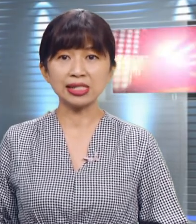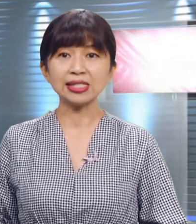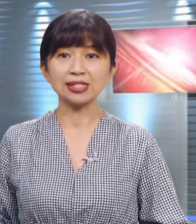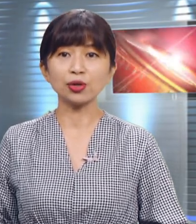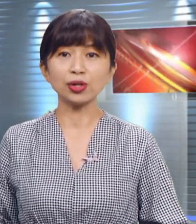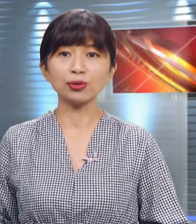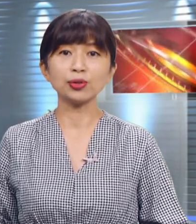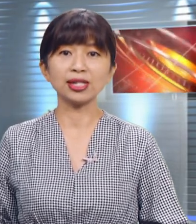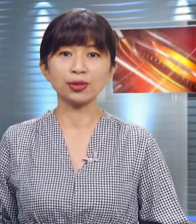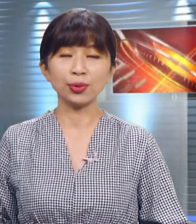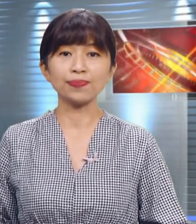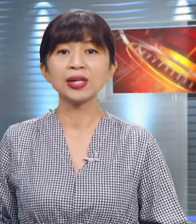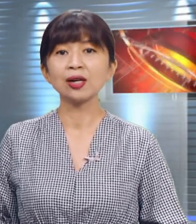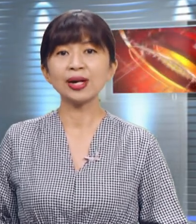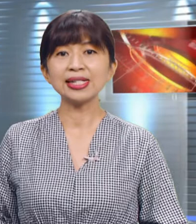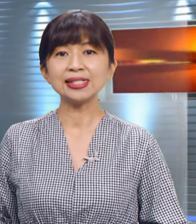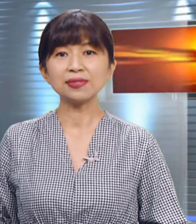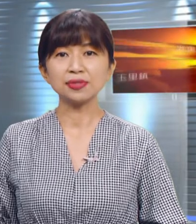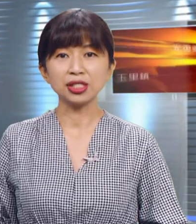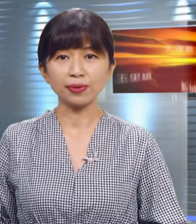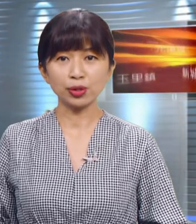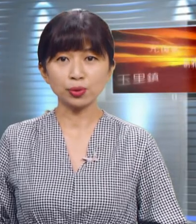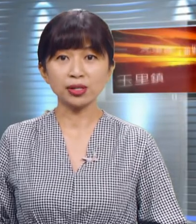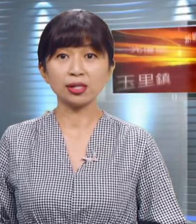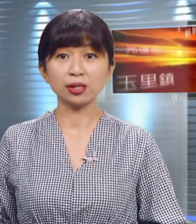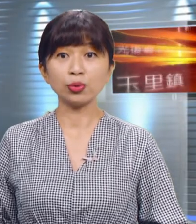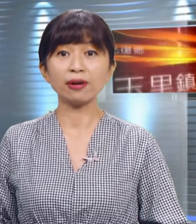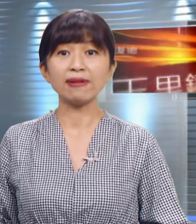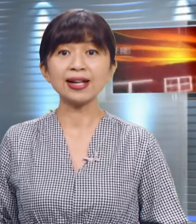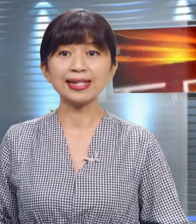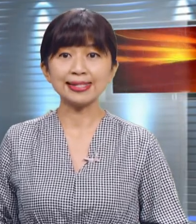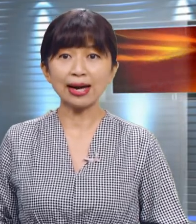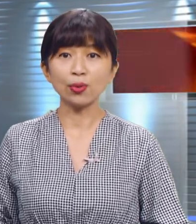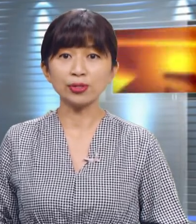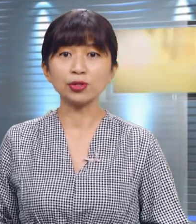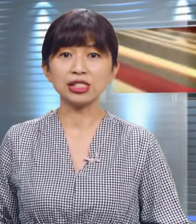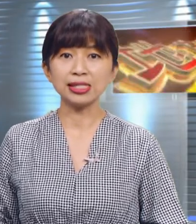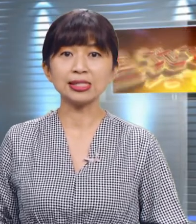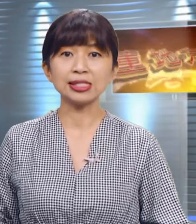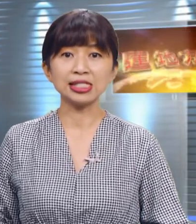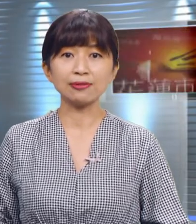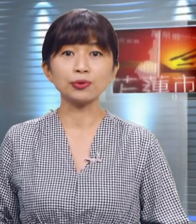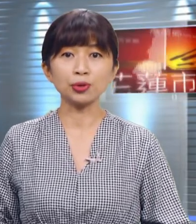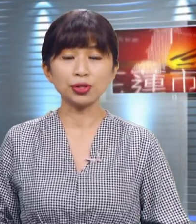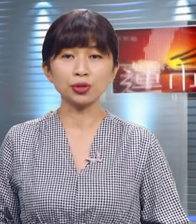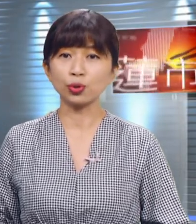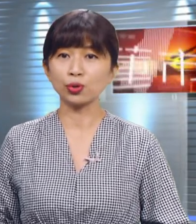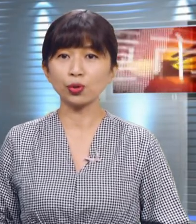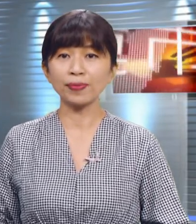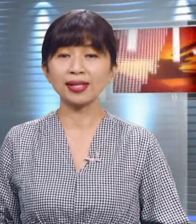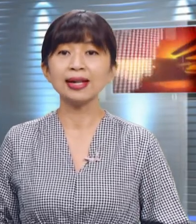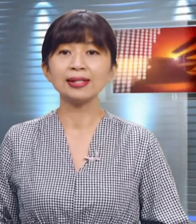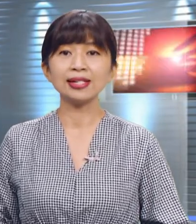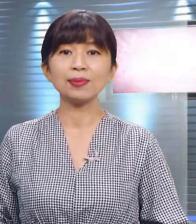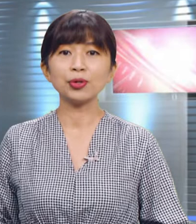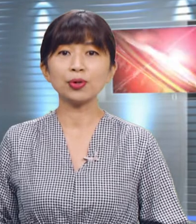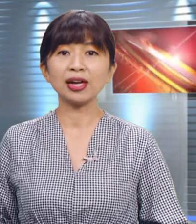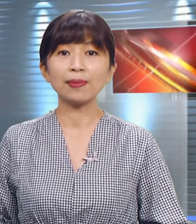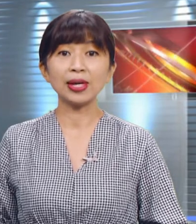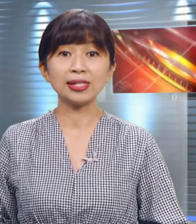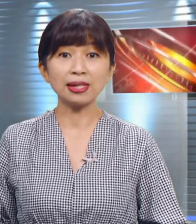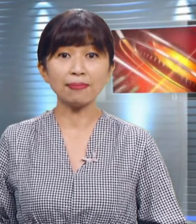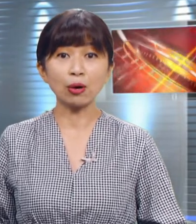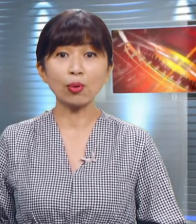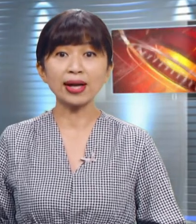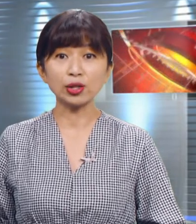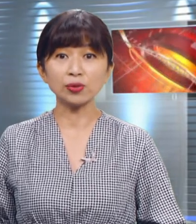资影响都有所疑虑。花莲县政府社会处也针对了防疫假或者是薪资给付措施做了说明，提醒民众可以